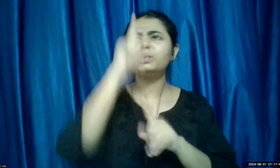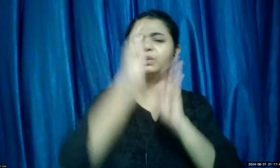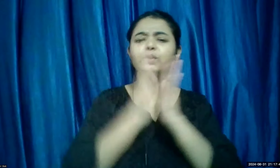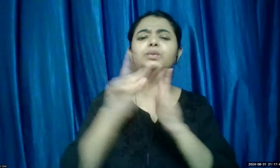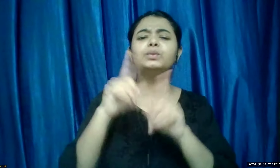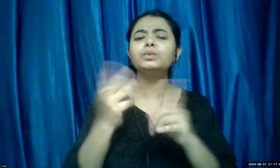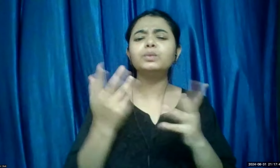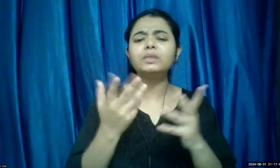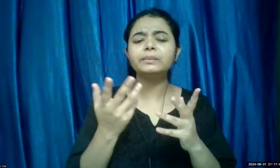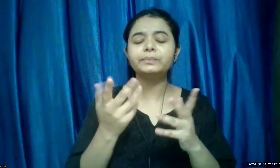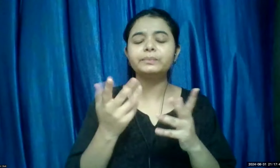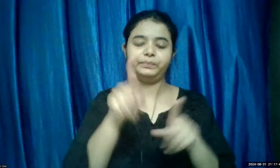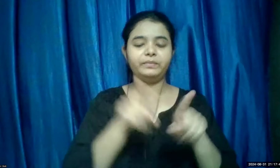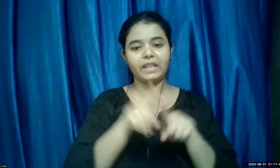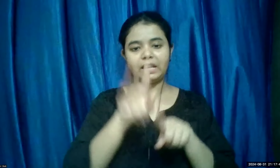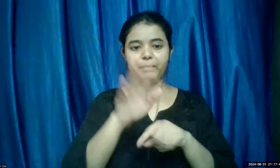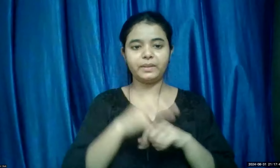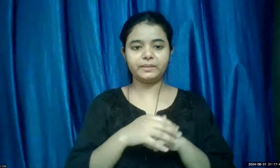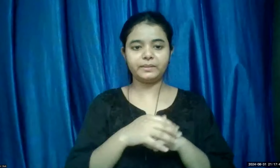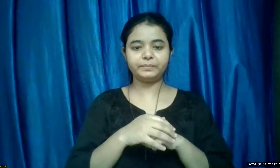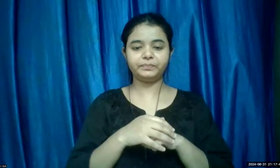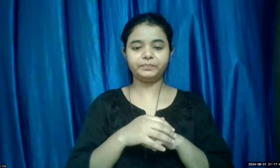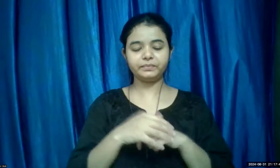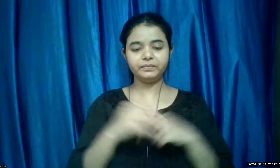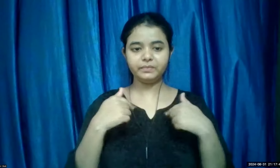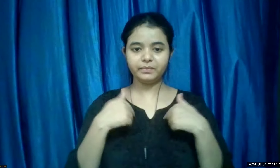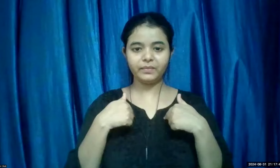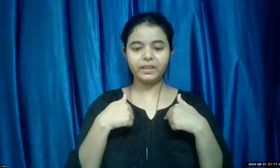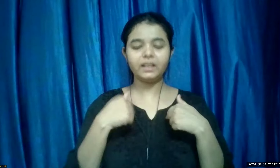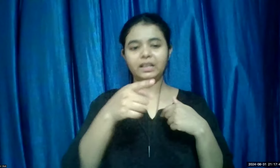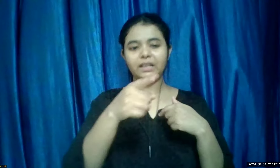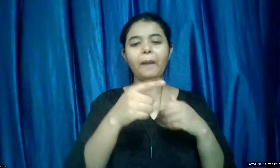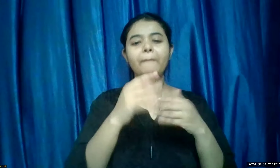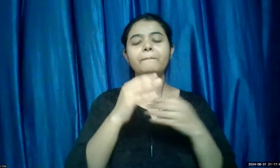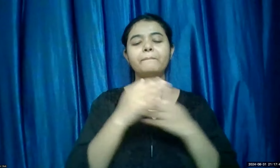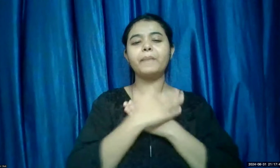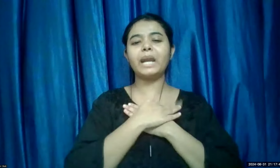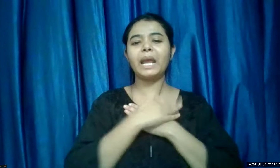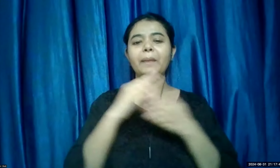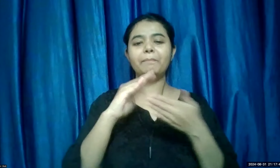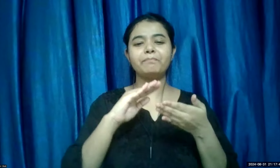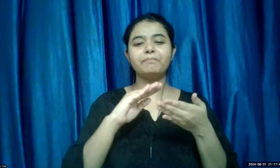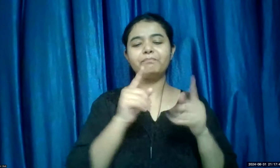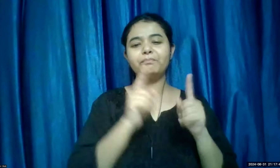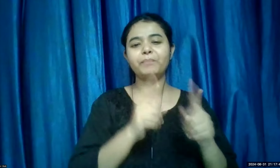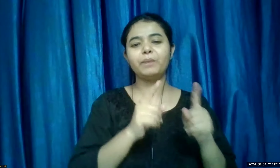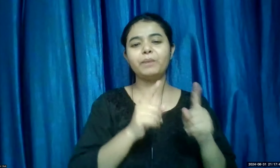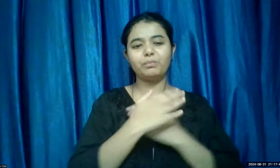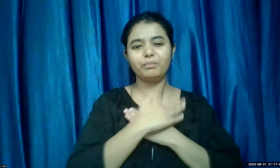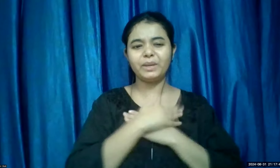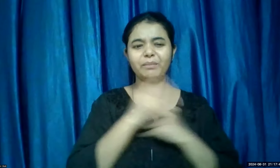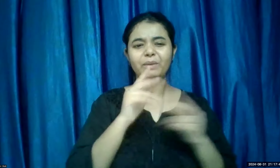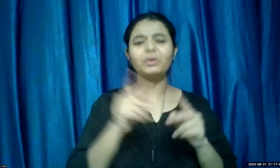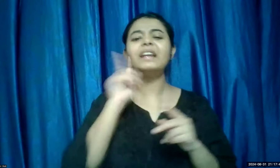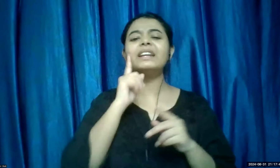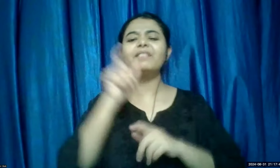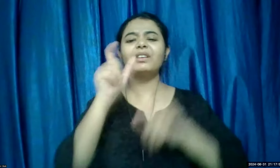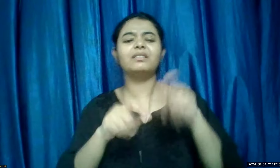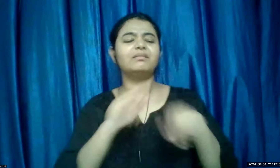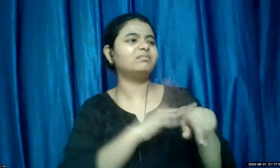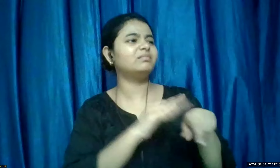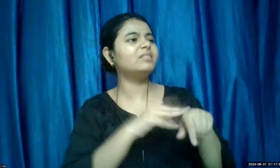अब जैसे कई बार मेरे से जो भक्त हैं जो डेफ डिवोटीज हैं वो प्रश्न करते हैं, प्रभु जी हम